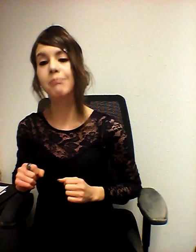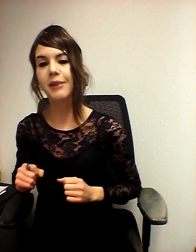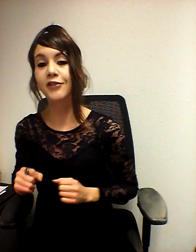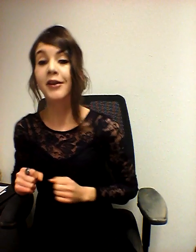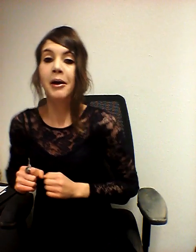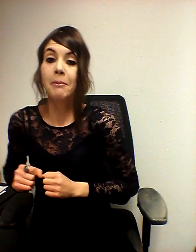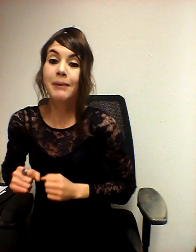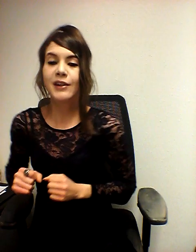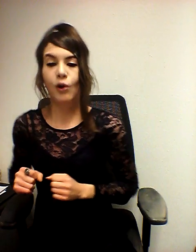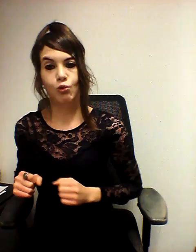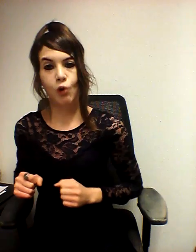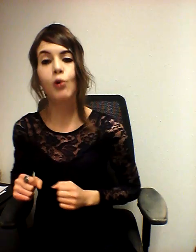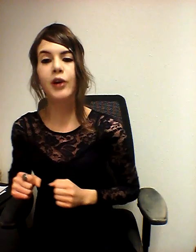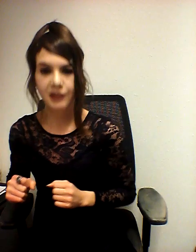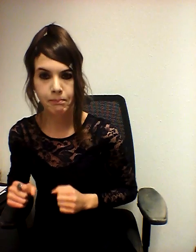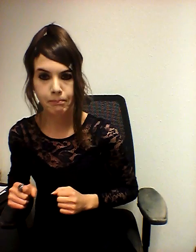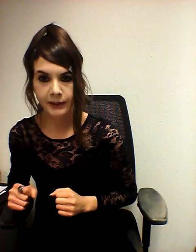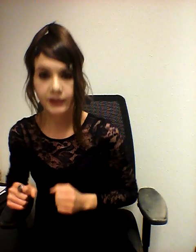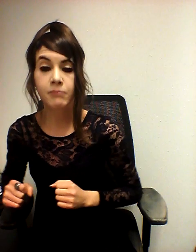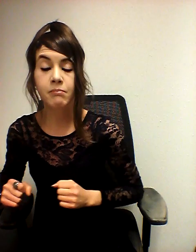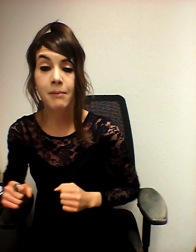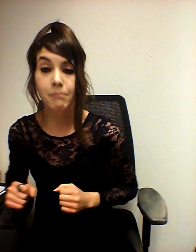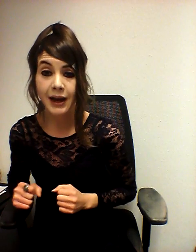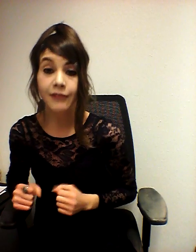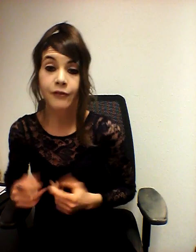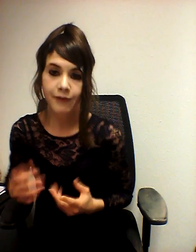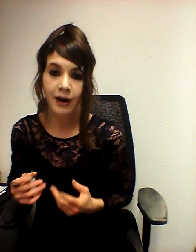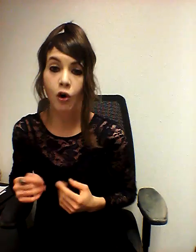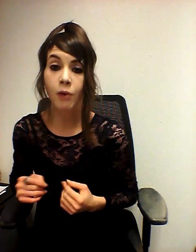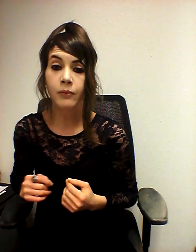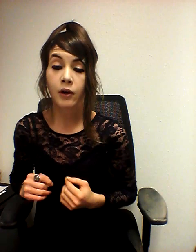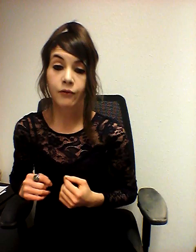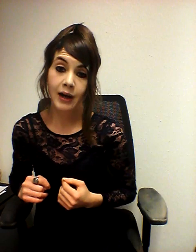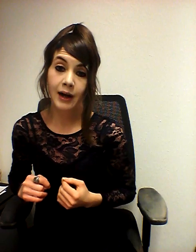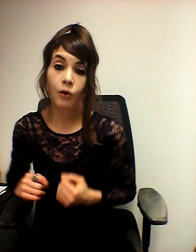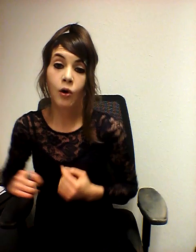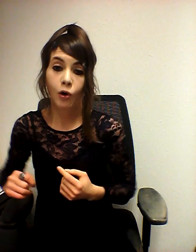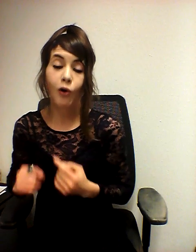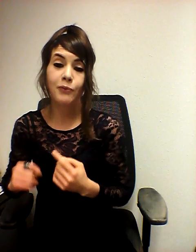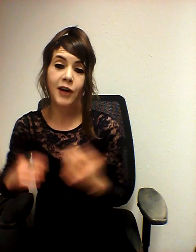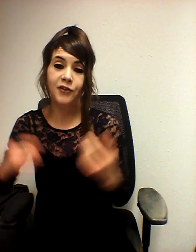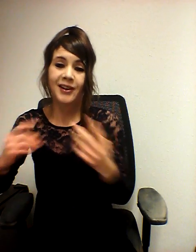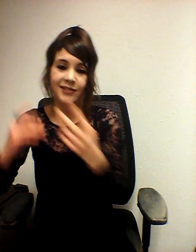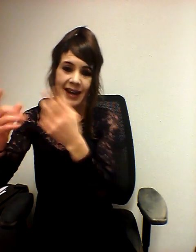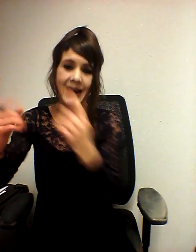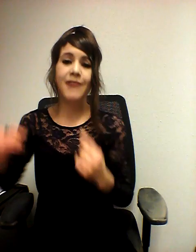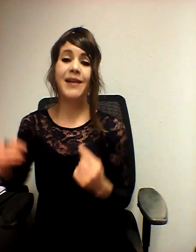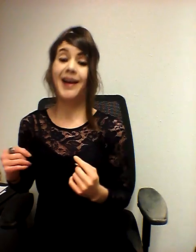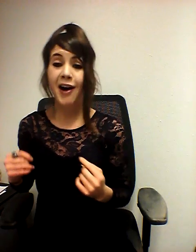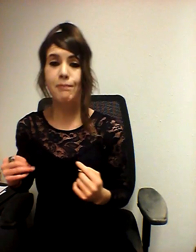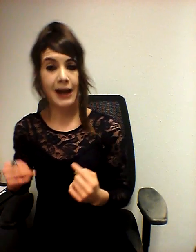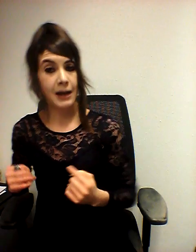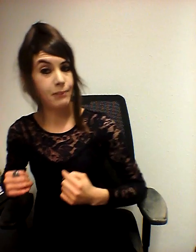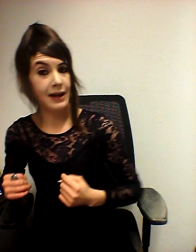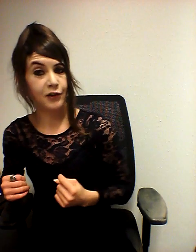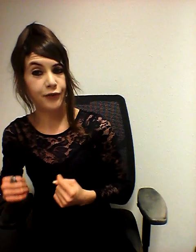een biol lisch lipiden membraan Waarom Nou omdat daar waar afbraak plaatsvindt